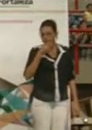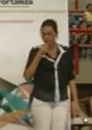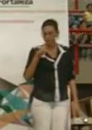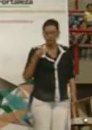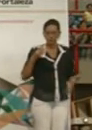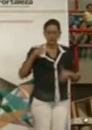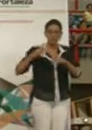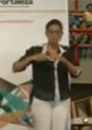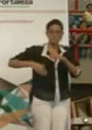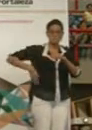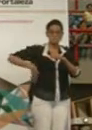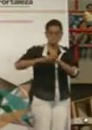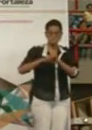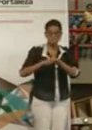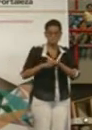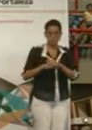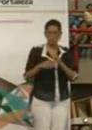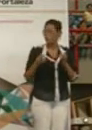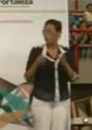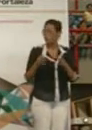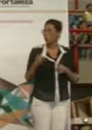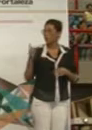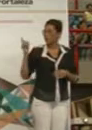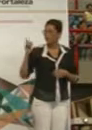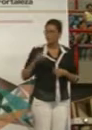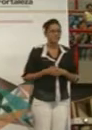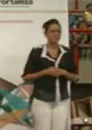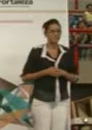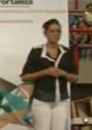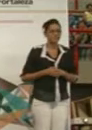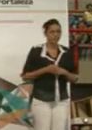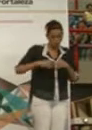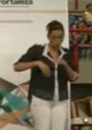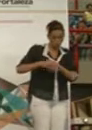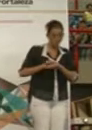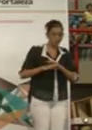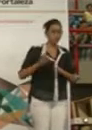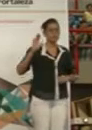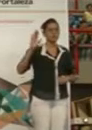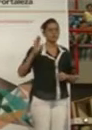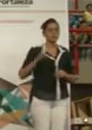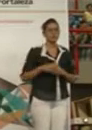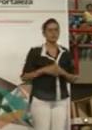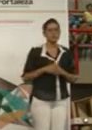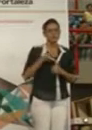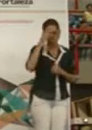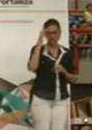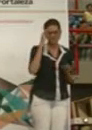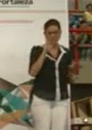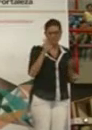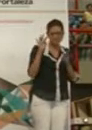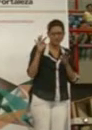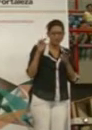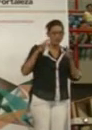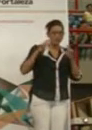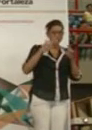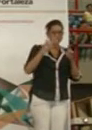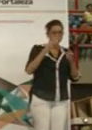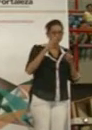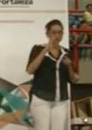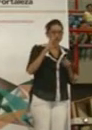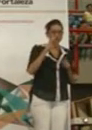fez uma saudação fascista dentro de campo. Um jogador da Croácia, que é o primeiro time que vai enfrentar